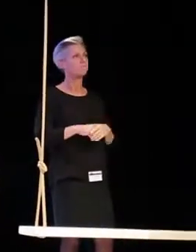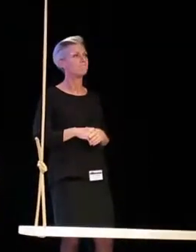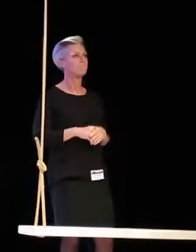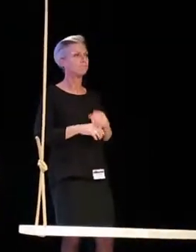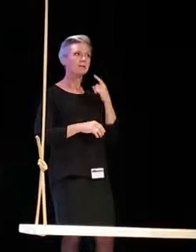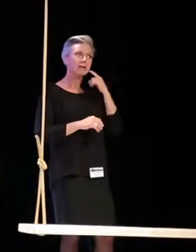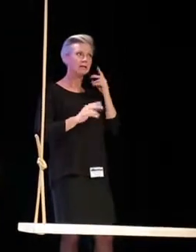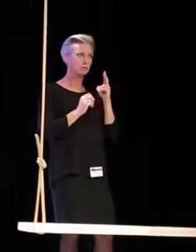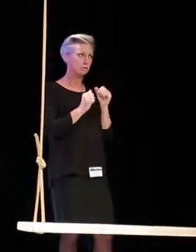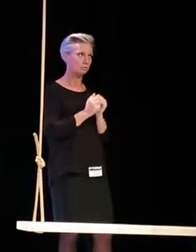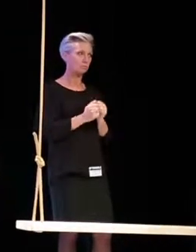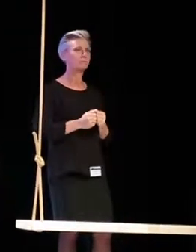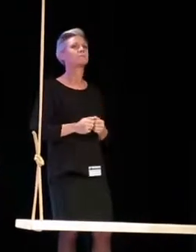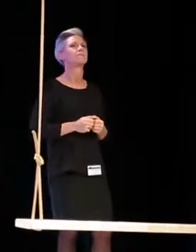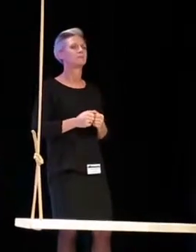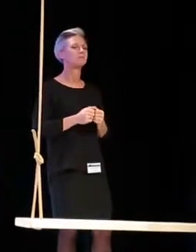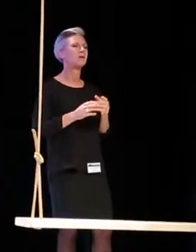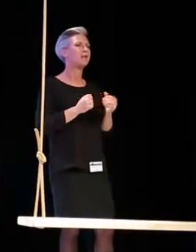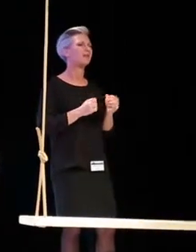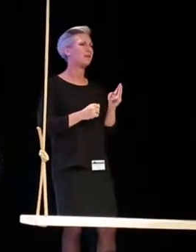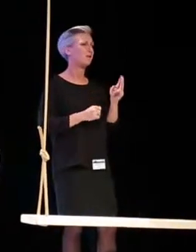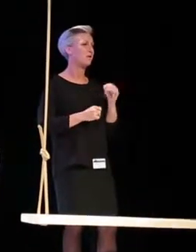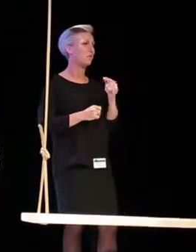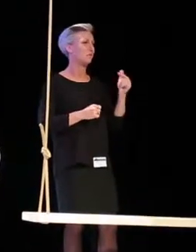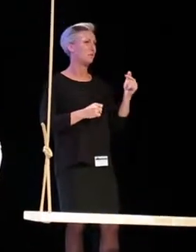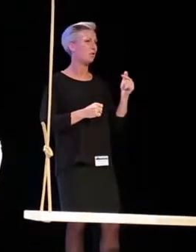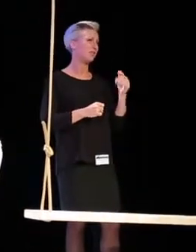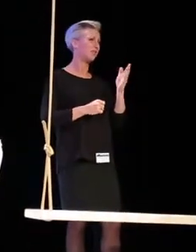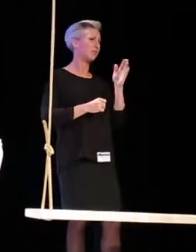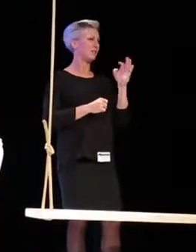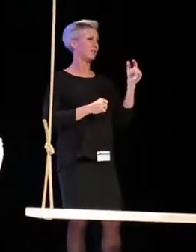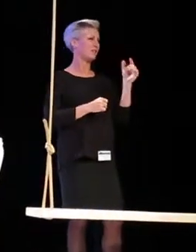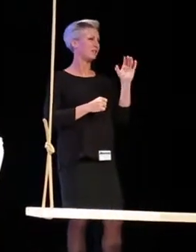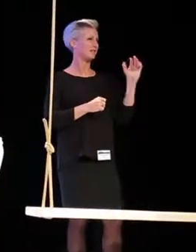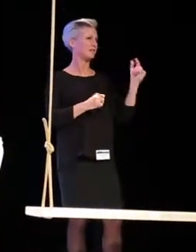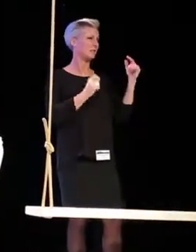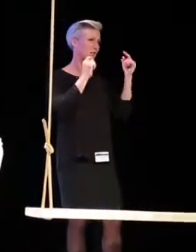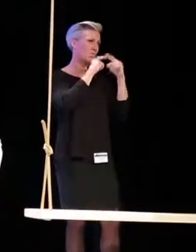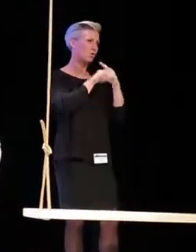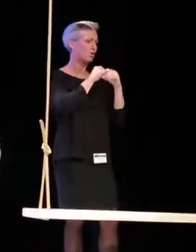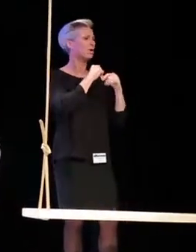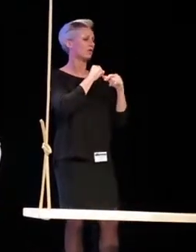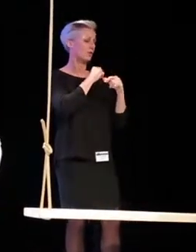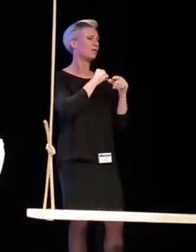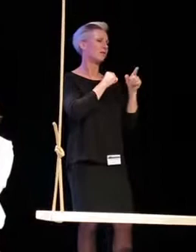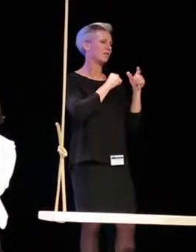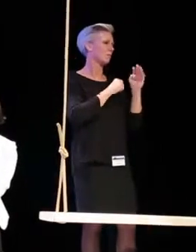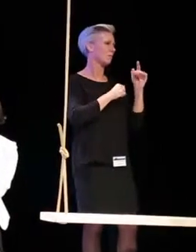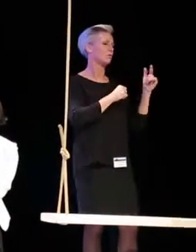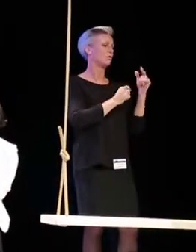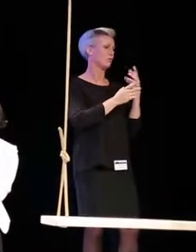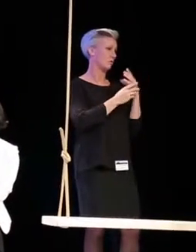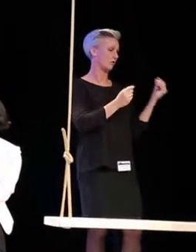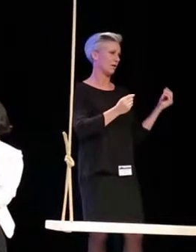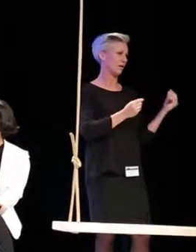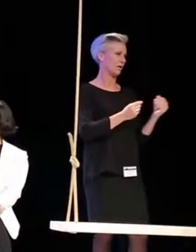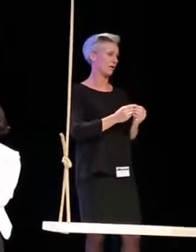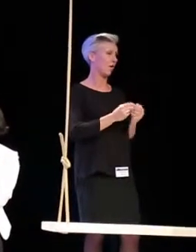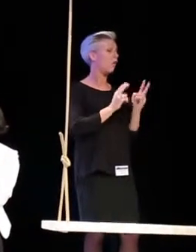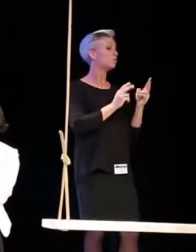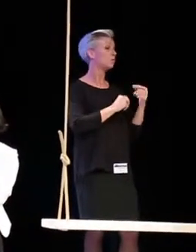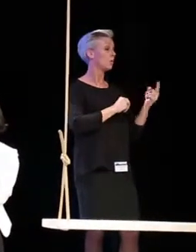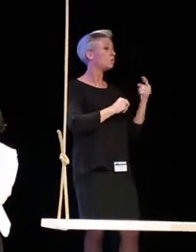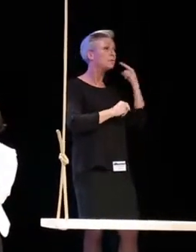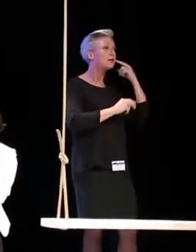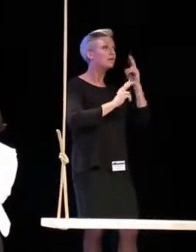att den myten håller på att dö. Mm. Och den håller på att dö även bland de som proklamerade den från början. Och den håller på